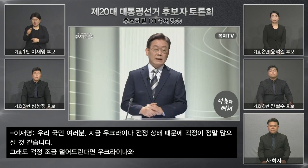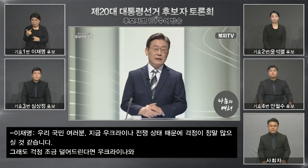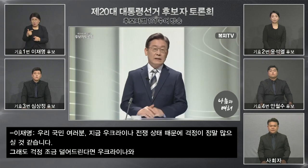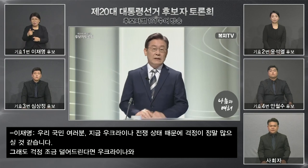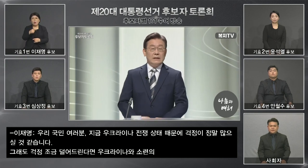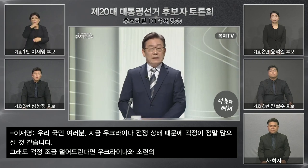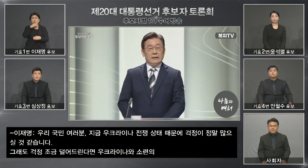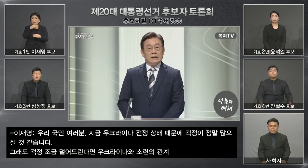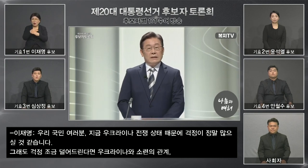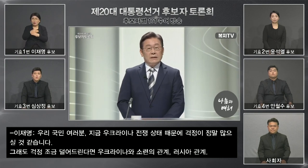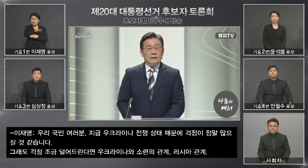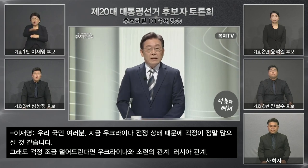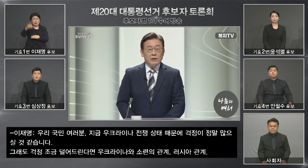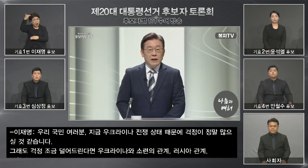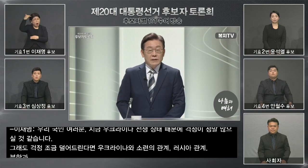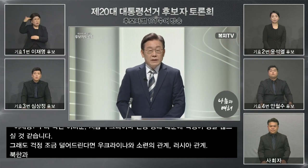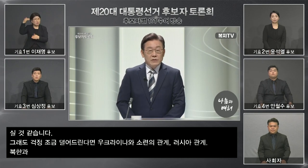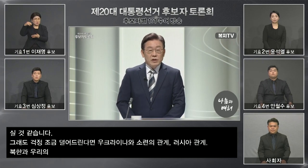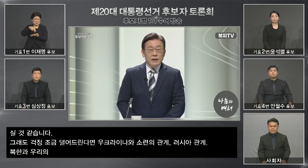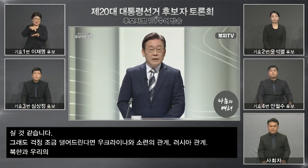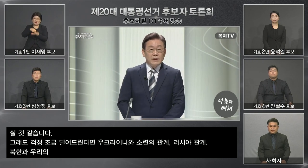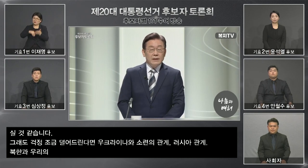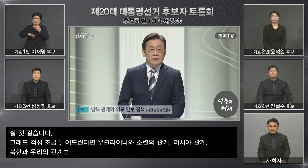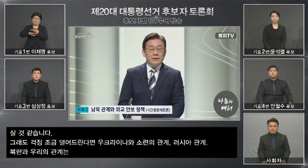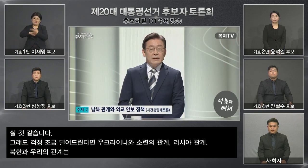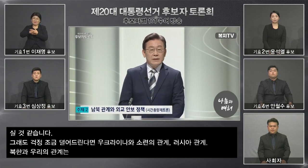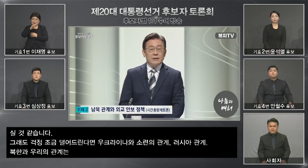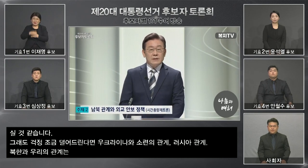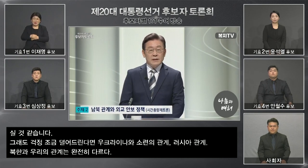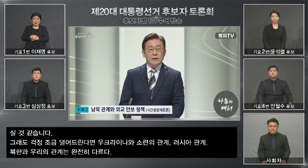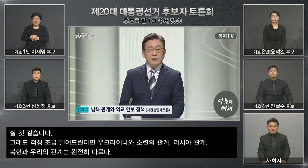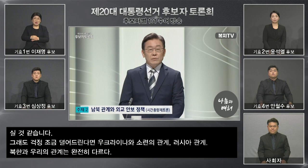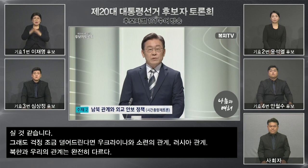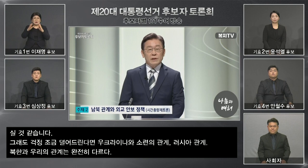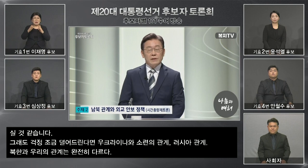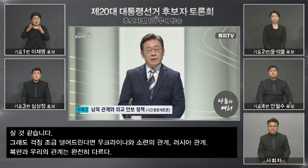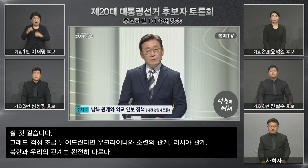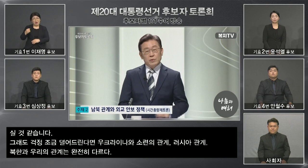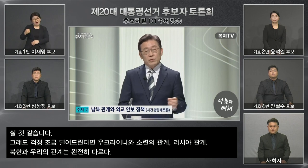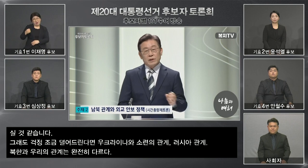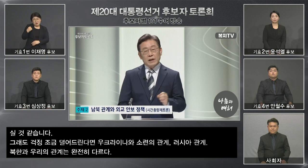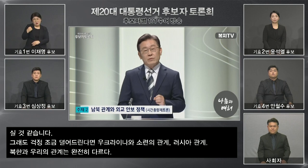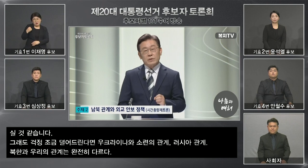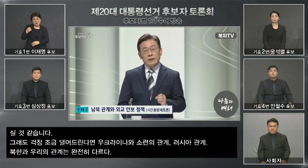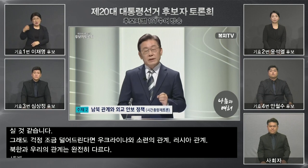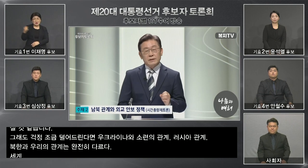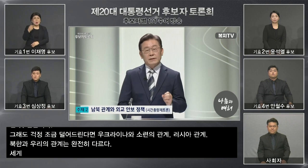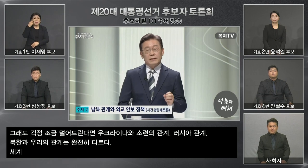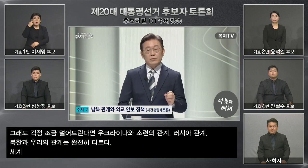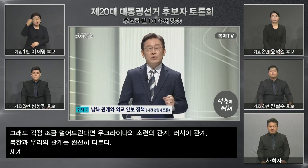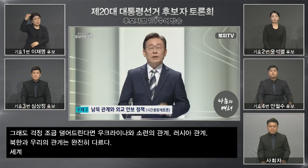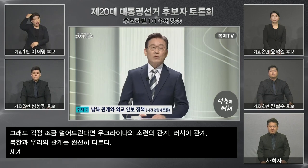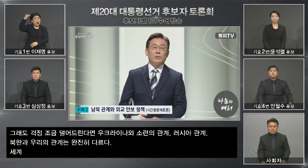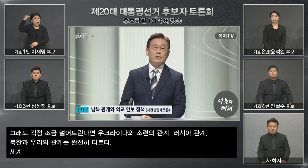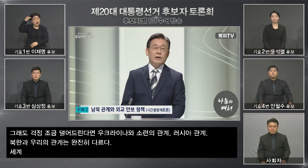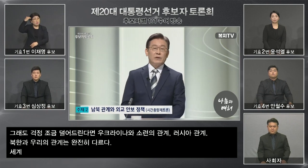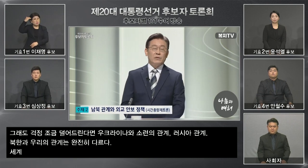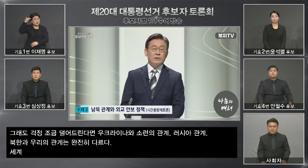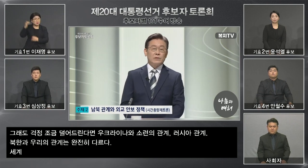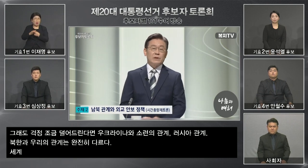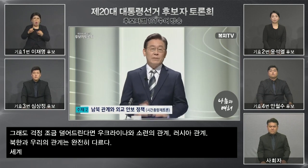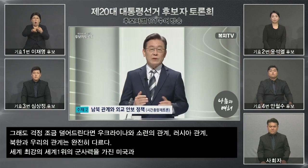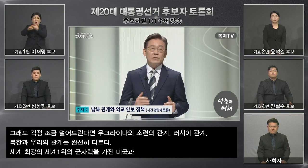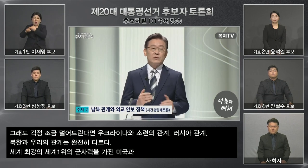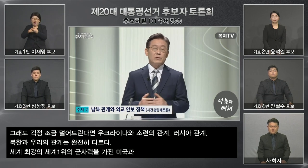완전히 다르다. 세계 최강의 세계 1위 군사력을 가진 미국과 한국이 유일한 동맹